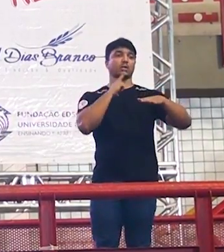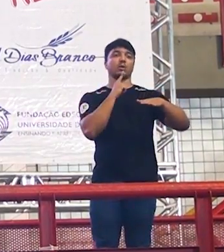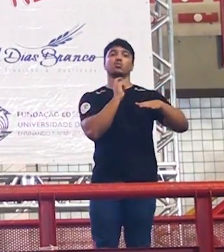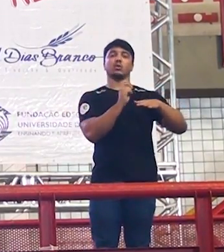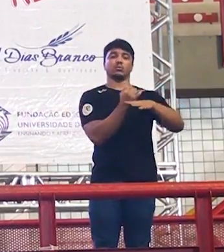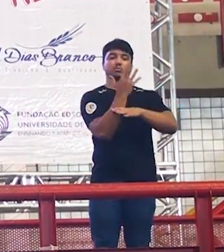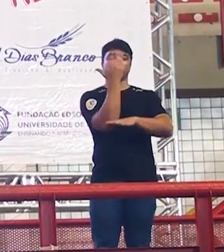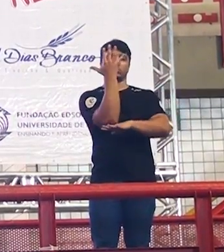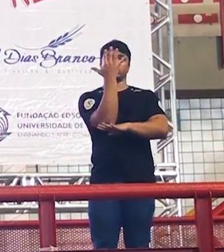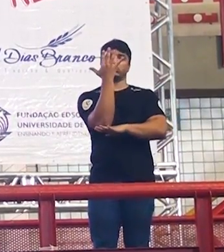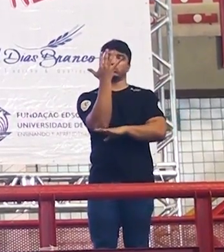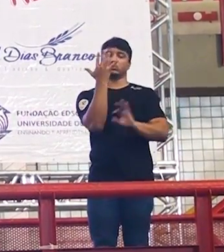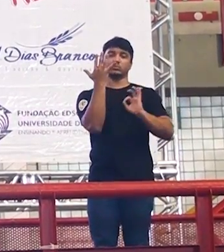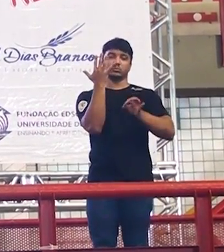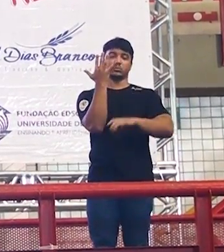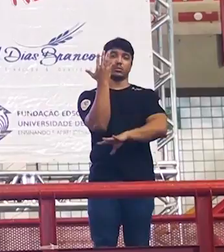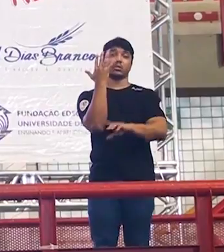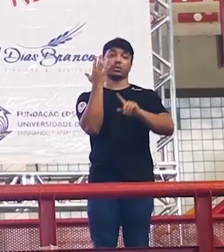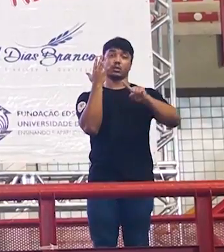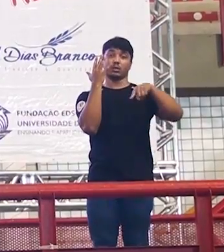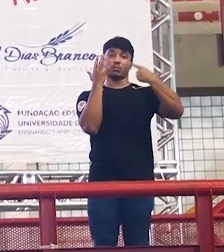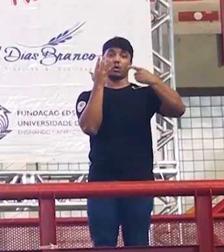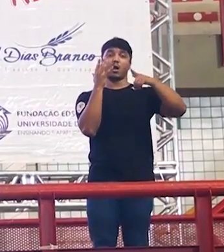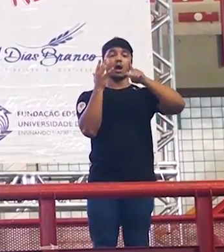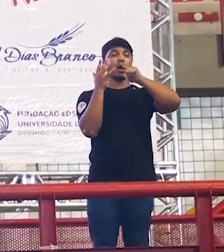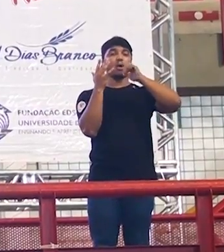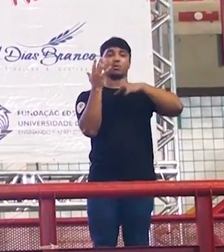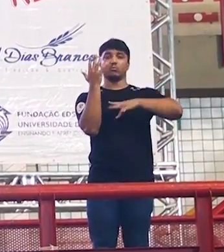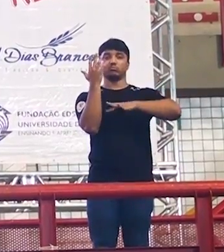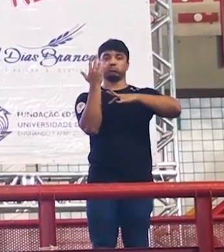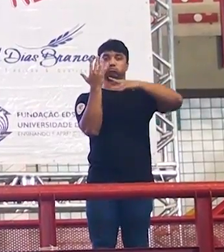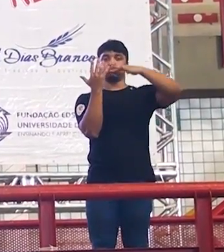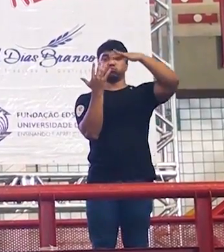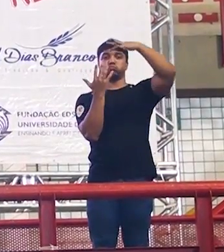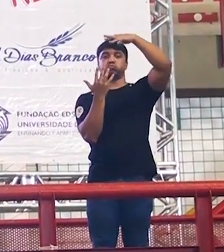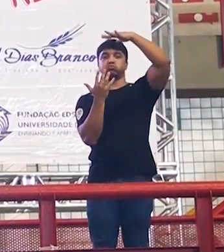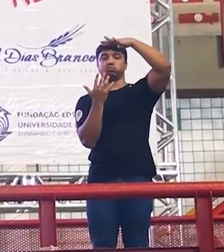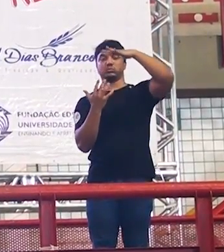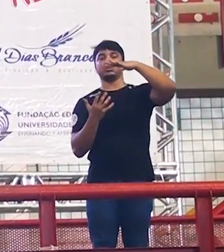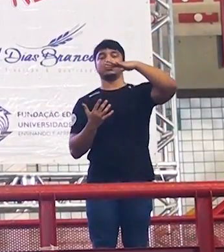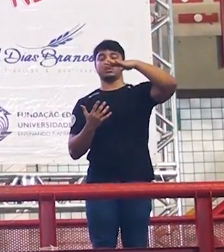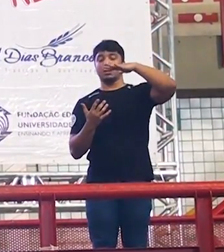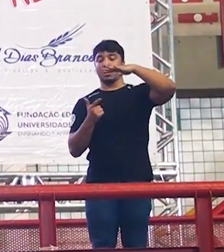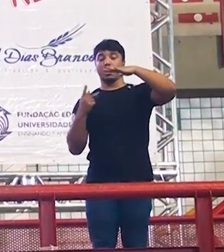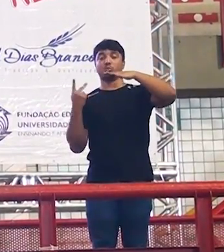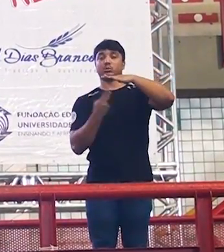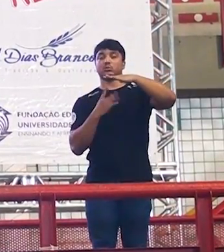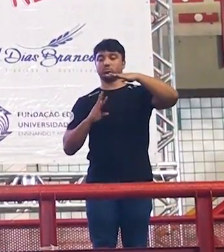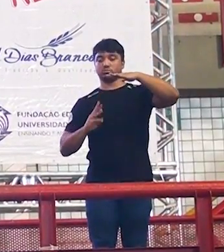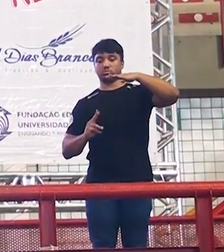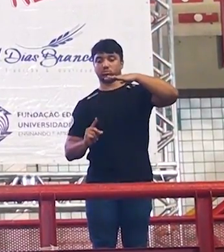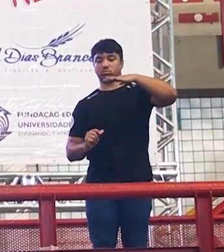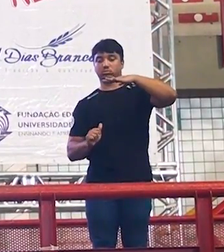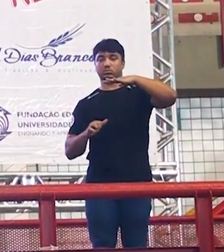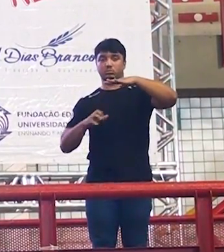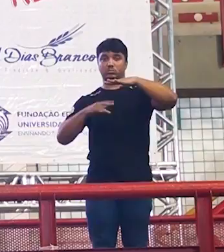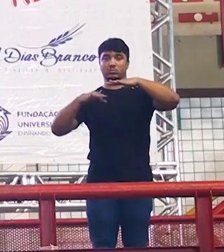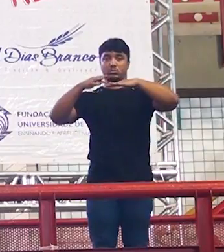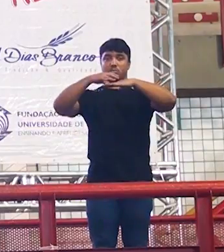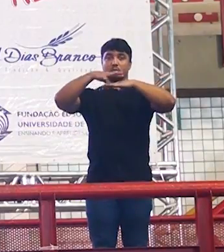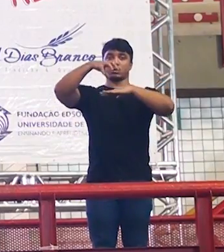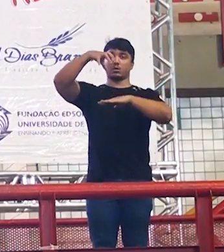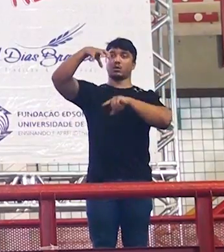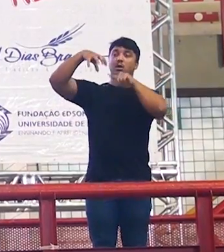Essa planta fica lá. Com o tempo, debaixo d'água, ela vai se decompor. Quando a planta se decompõe, ela gera gás